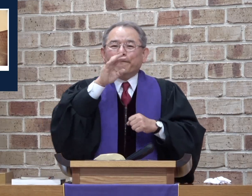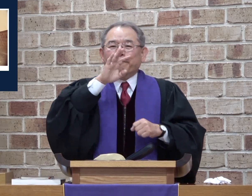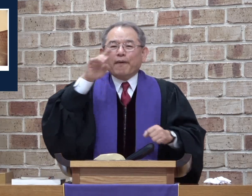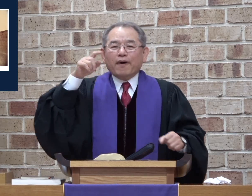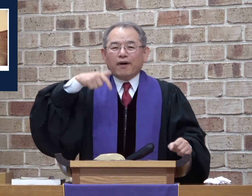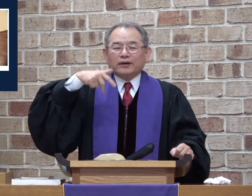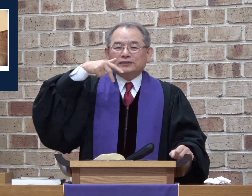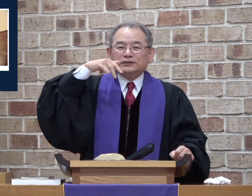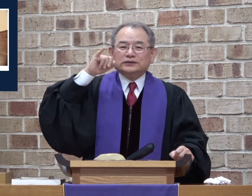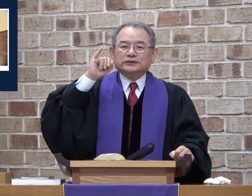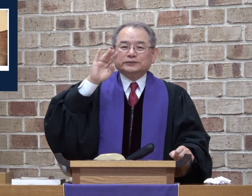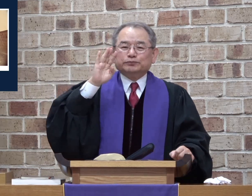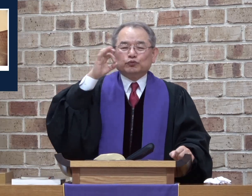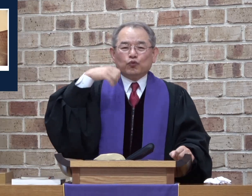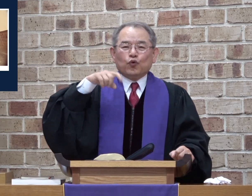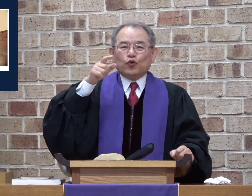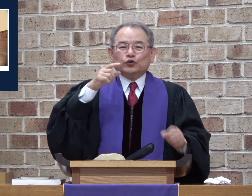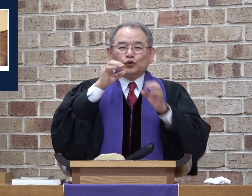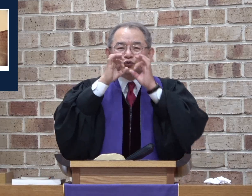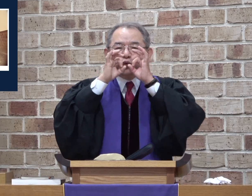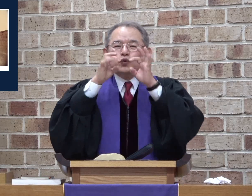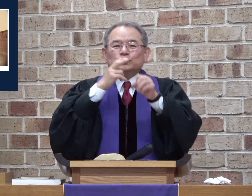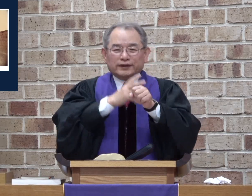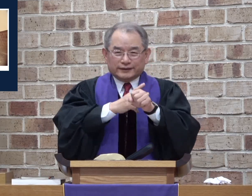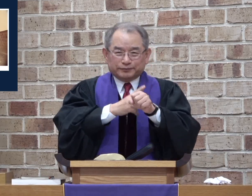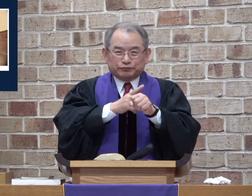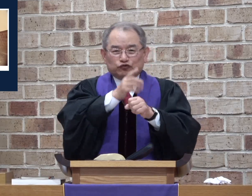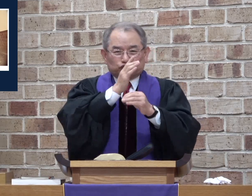박지원 전도사님 중심으로